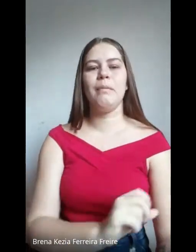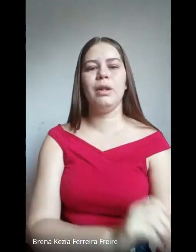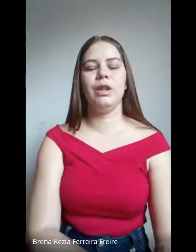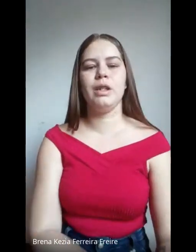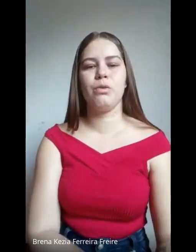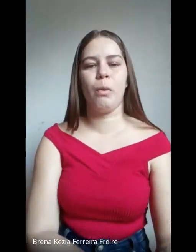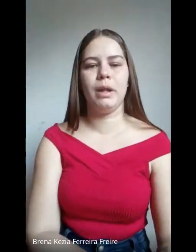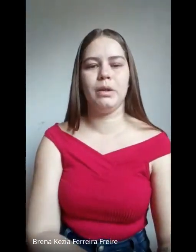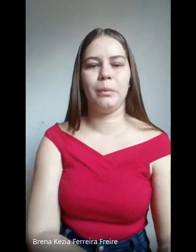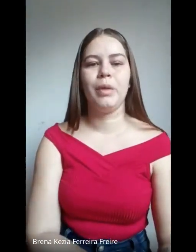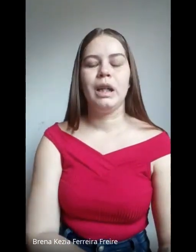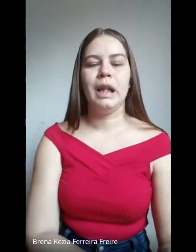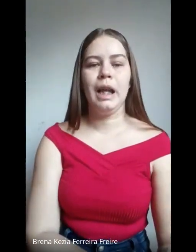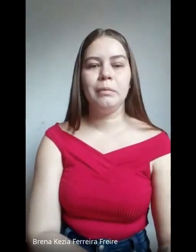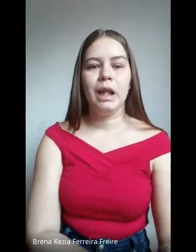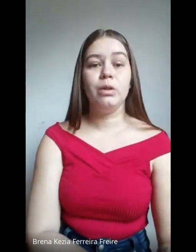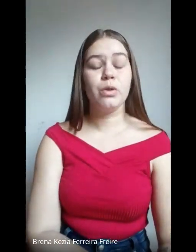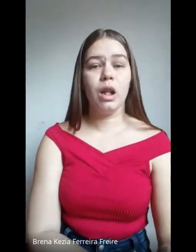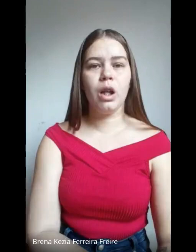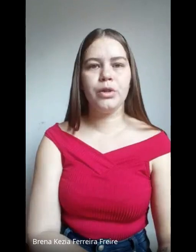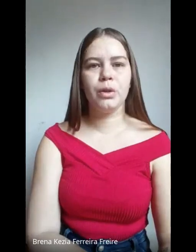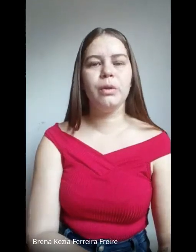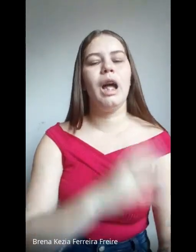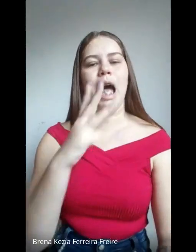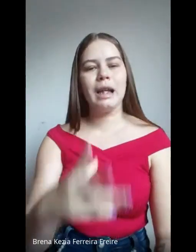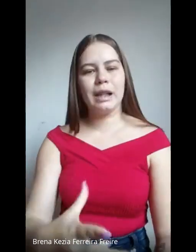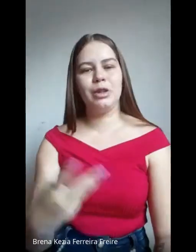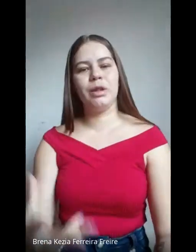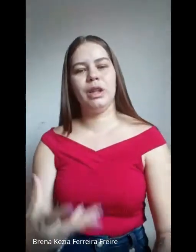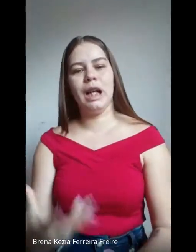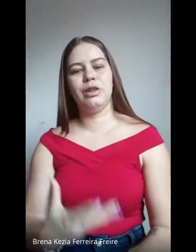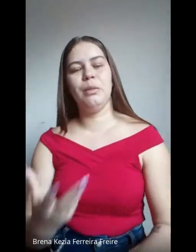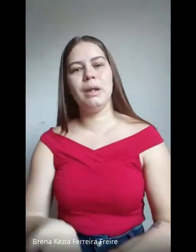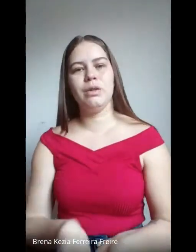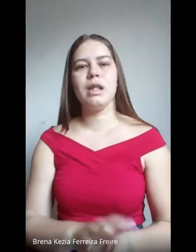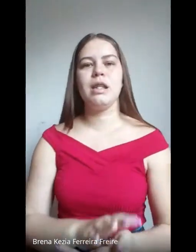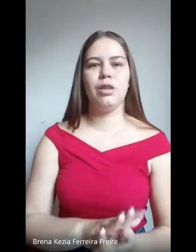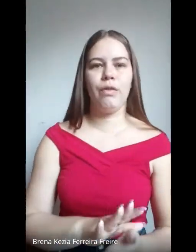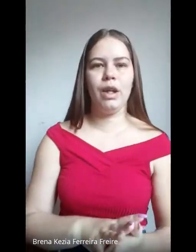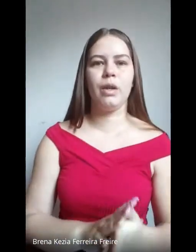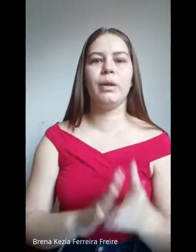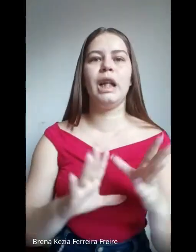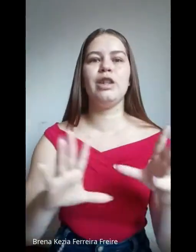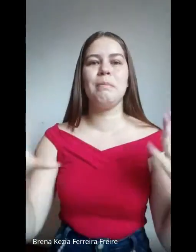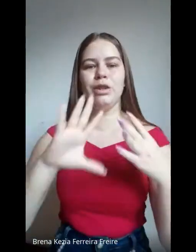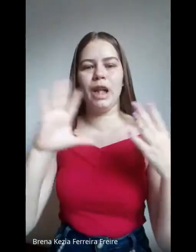Exatamente isso, João Pedro, né? No zoológico, a grande quantidade de bichos se divertia. Quando ele diz